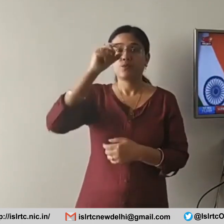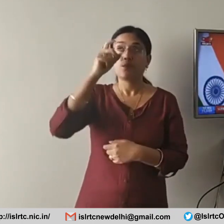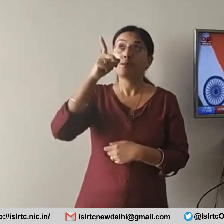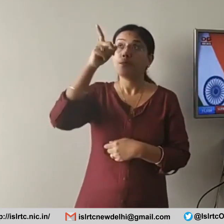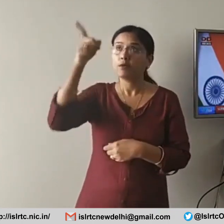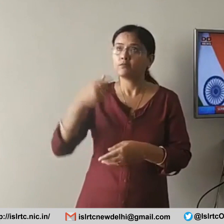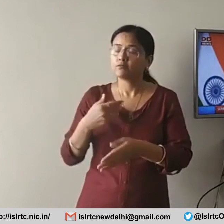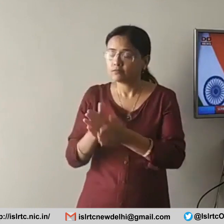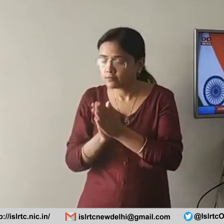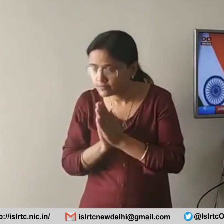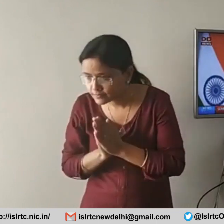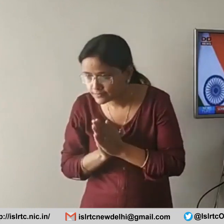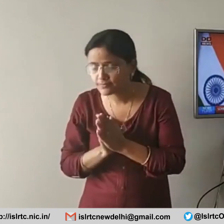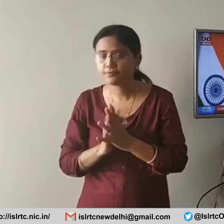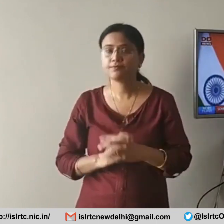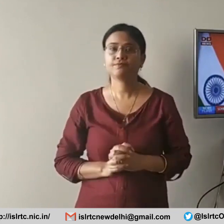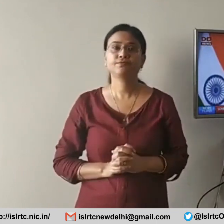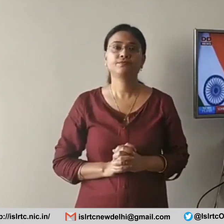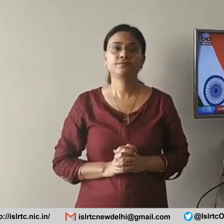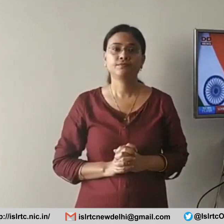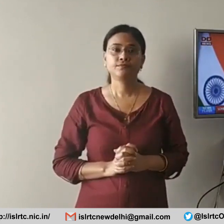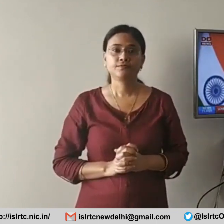बाबा साहब को नमन करता हूं।